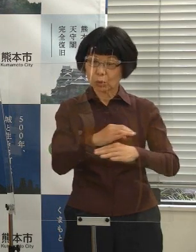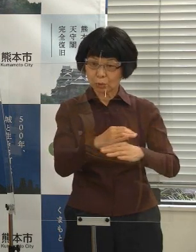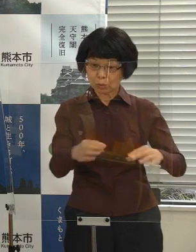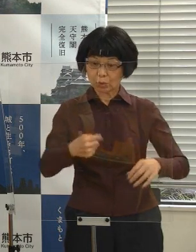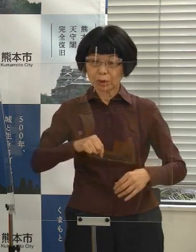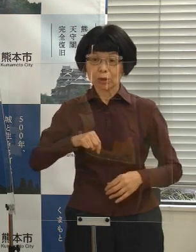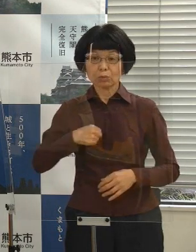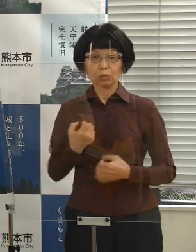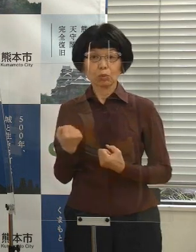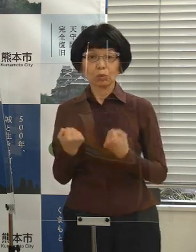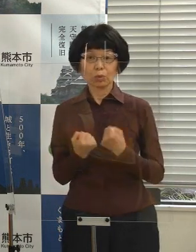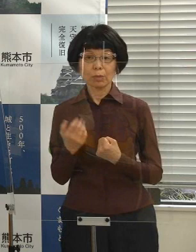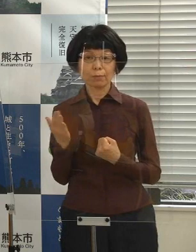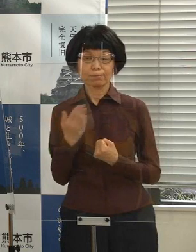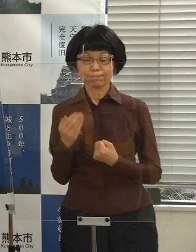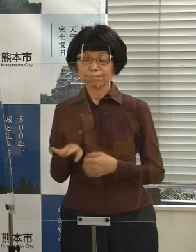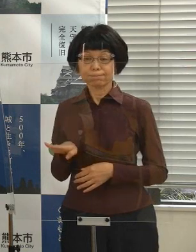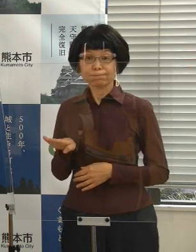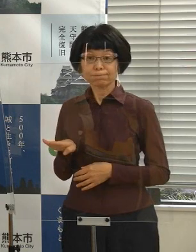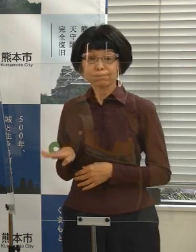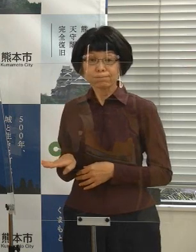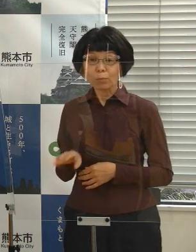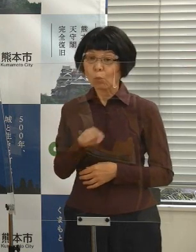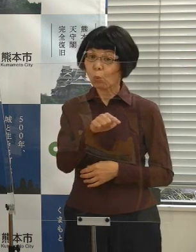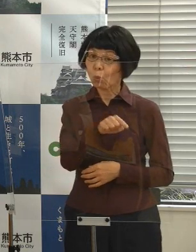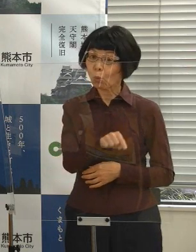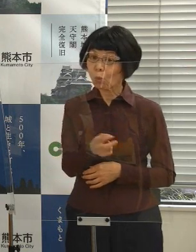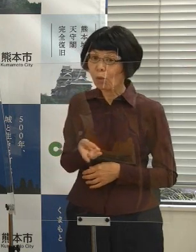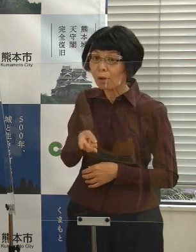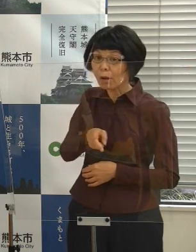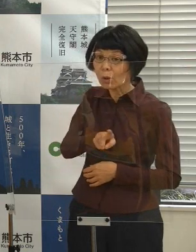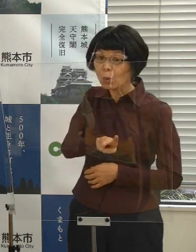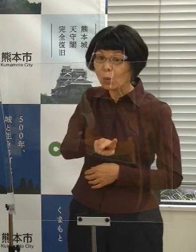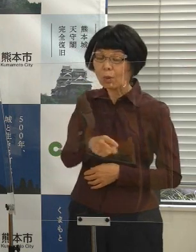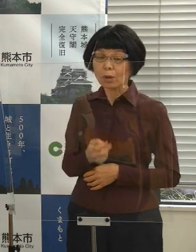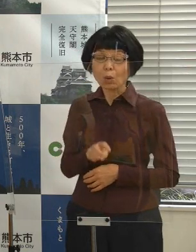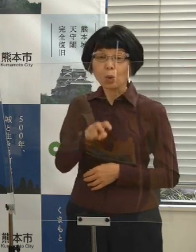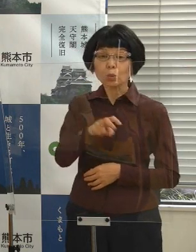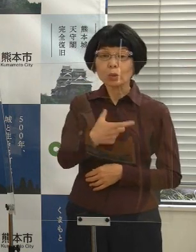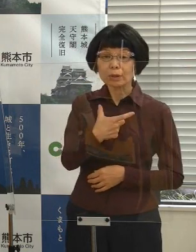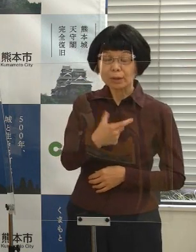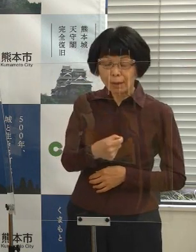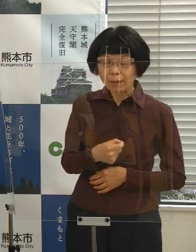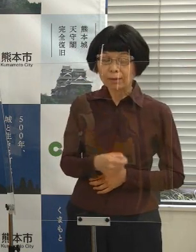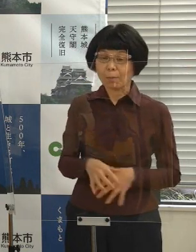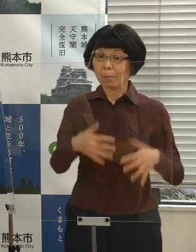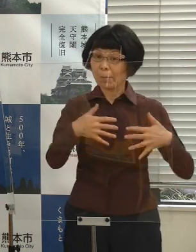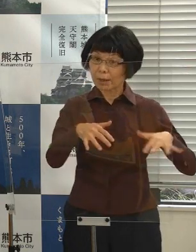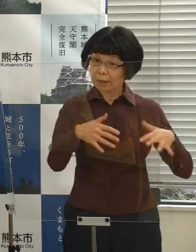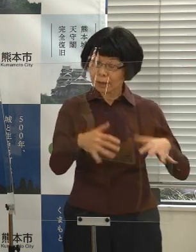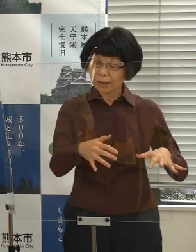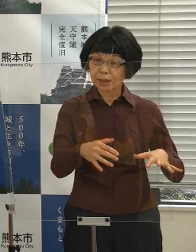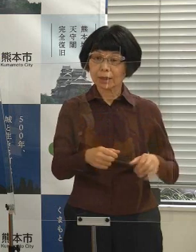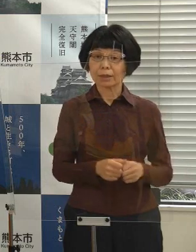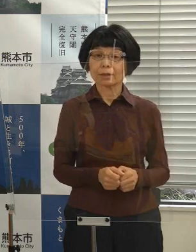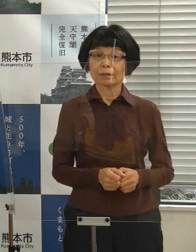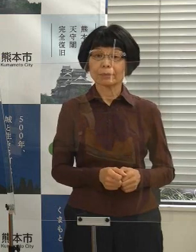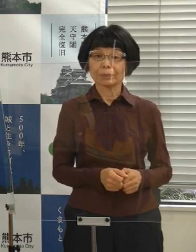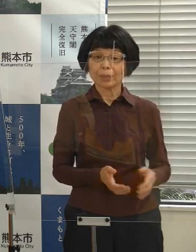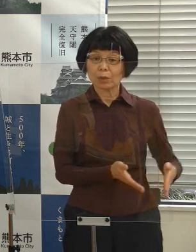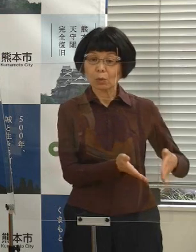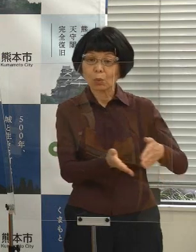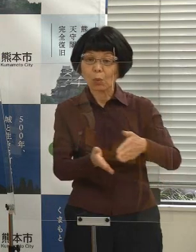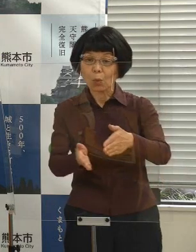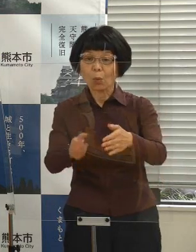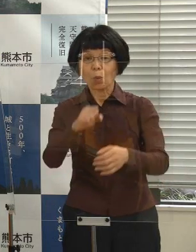れて、乗ってみようというふうにするには、やはり利便性が高いとか路線のですね、きちっとした効率